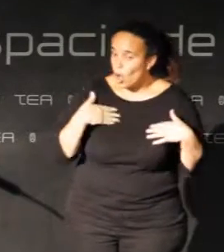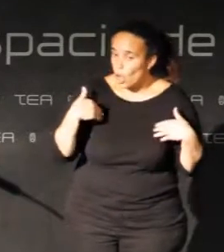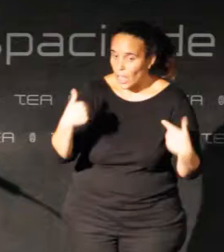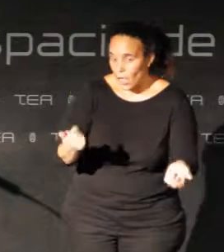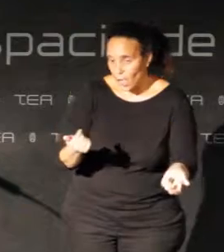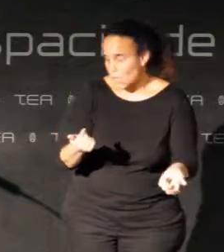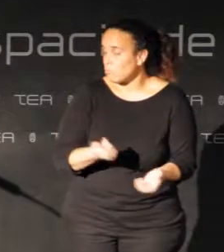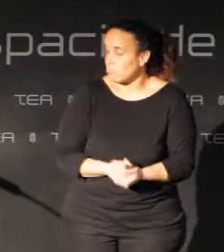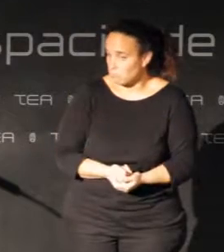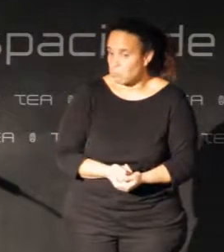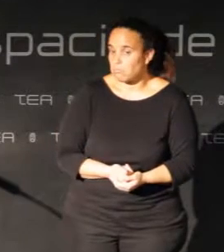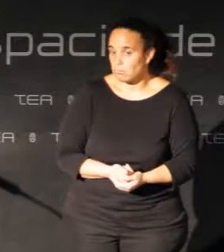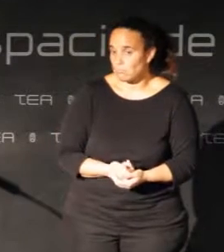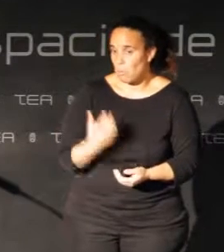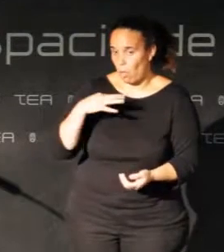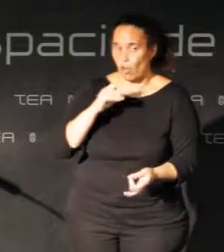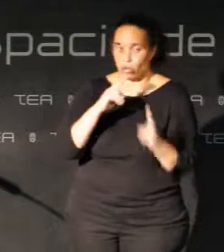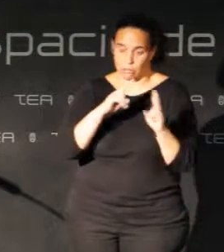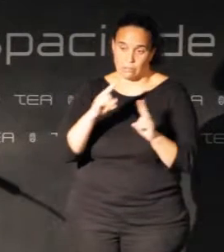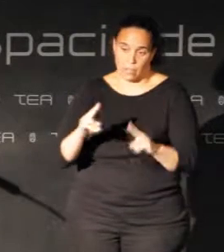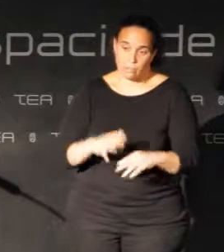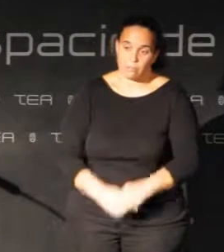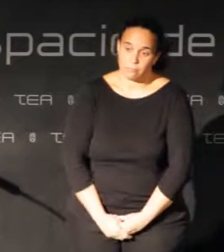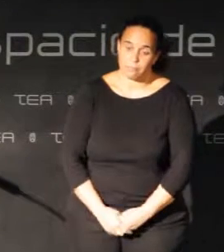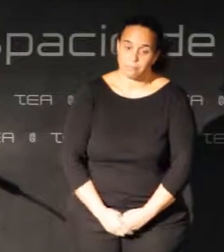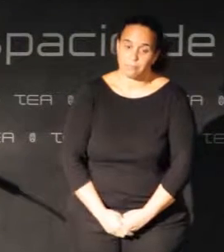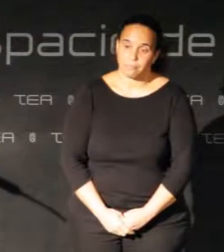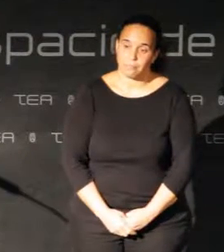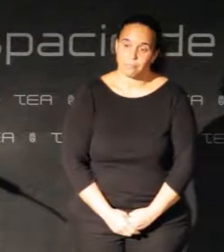que me quieran hacer, poder contestarse.